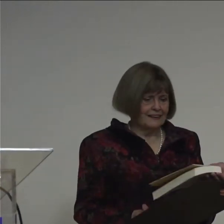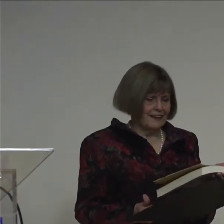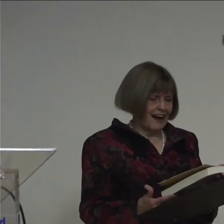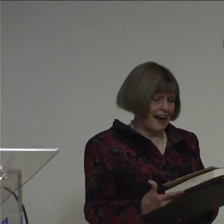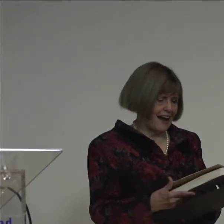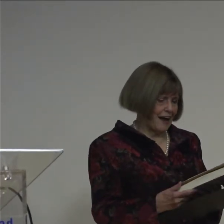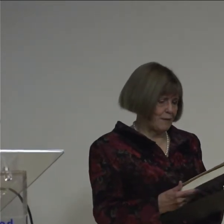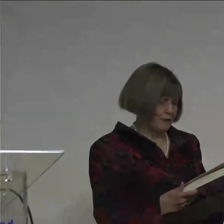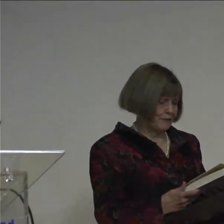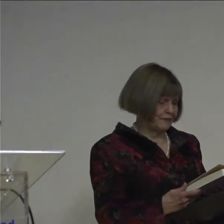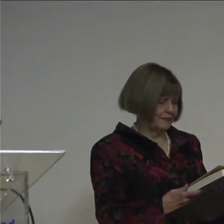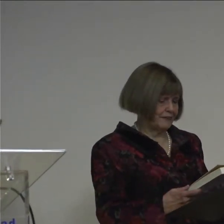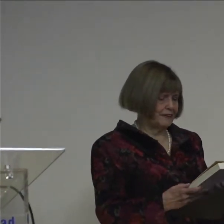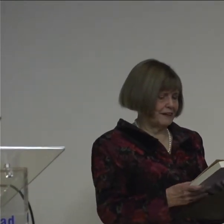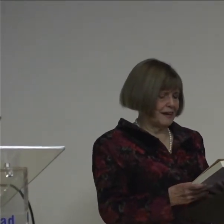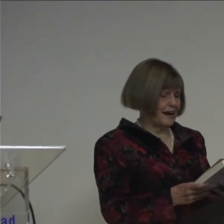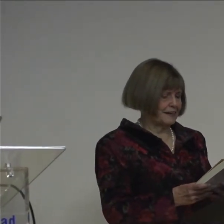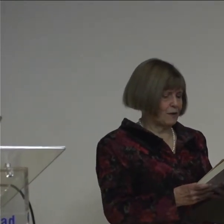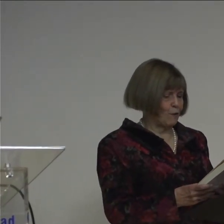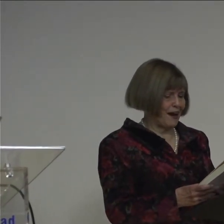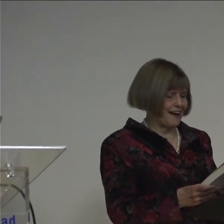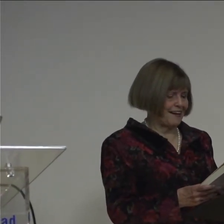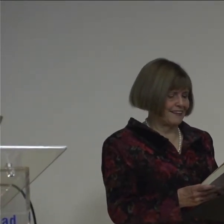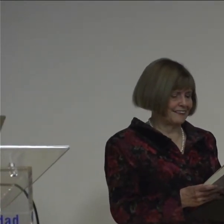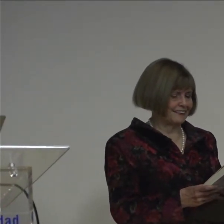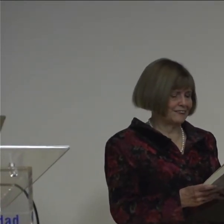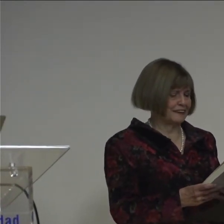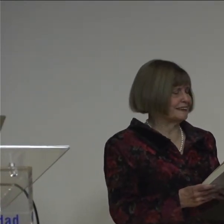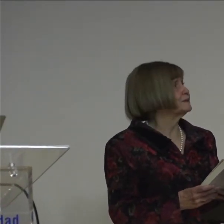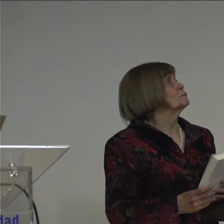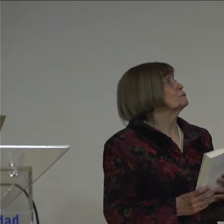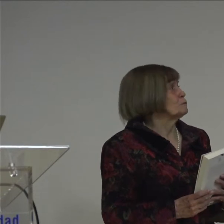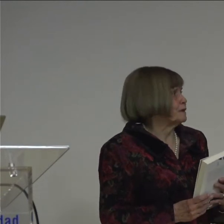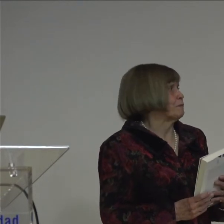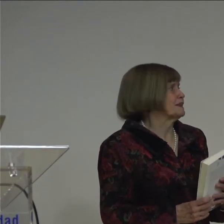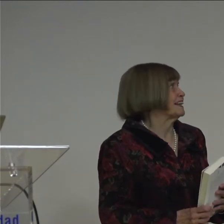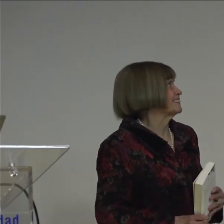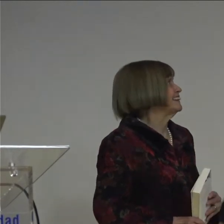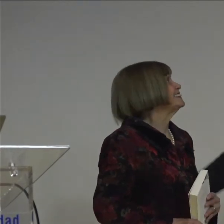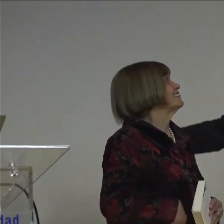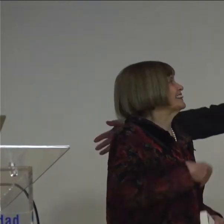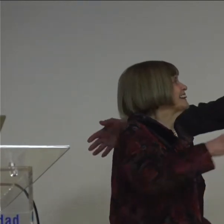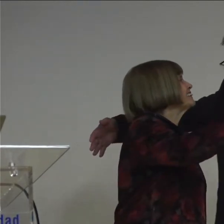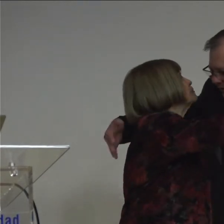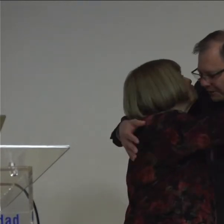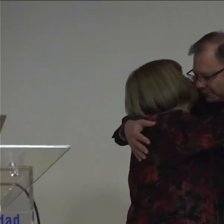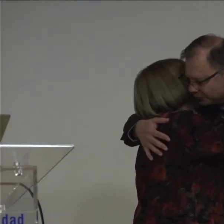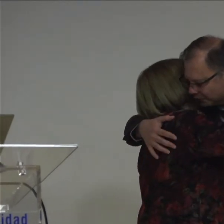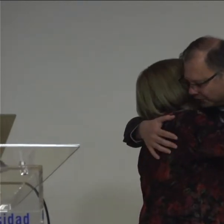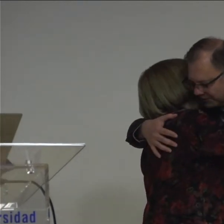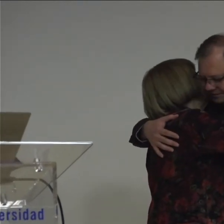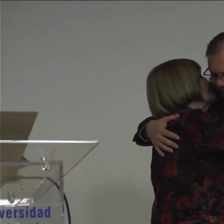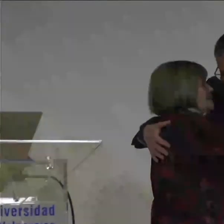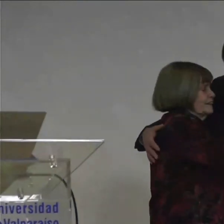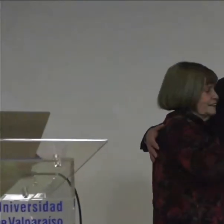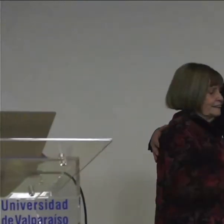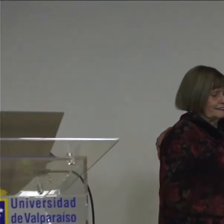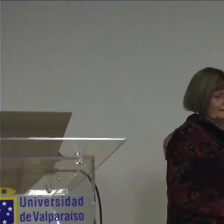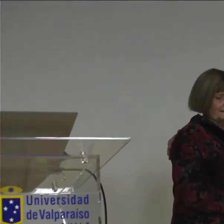un libro Con mucho al riesgo de Jorge Así que muchas gracias muchas gracias muchas gracias